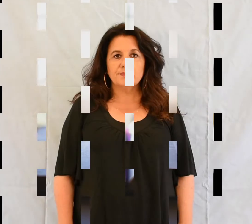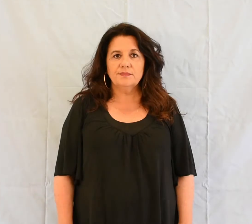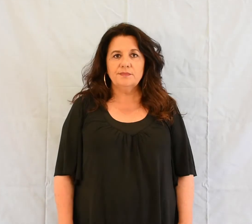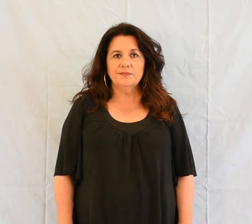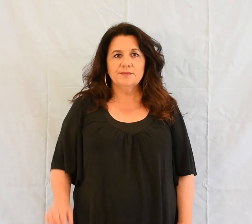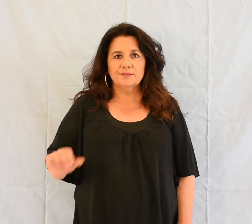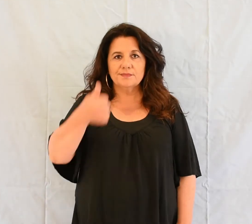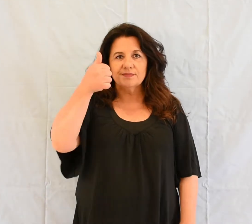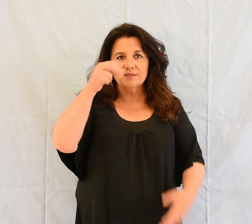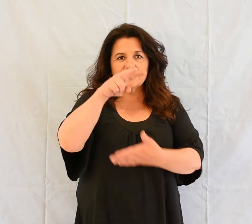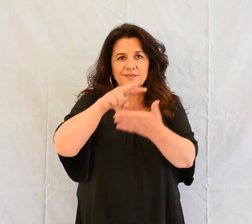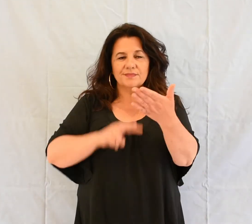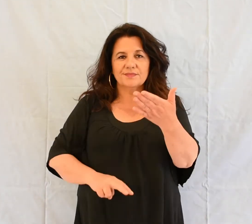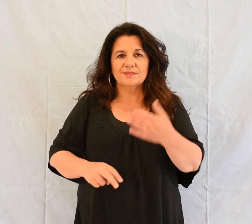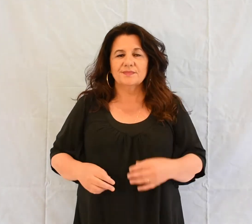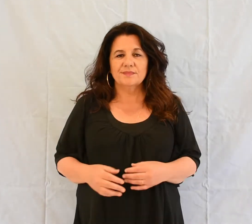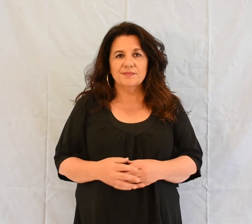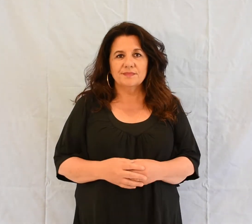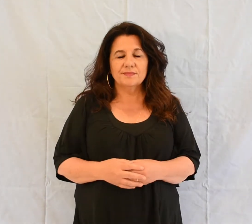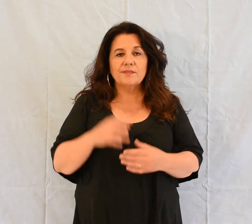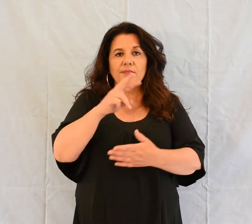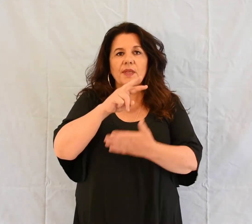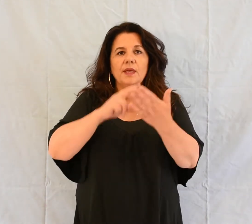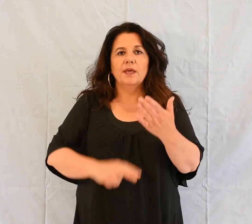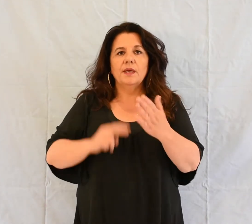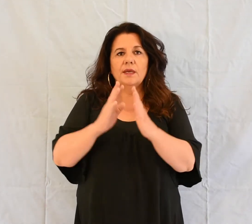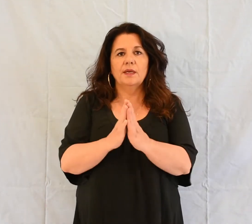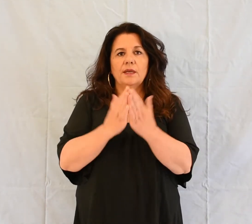Première lecture. Lecture du livre de l'Exode.